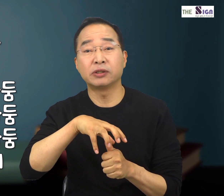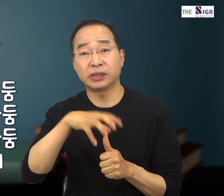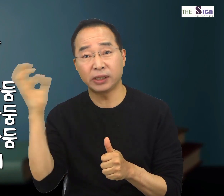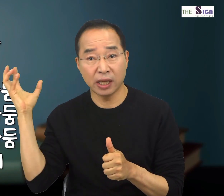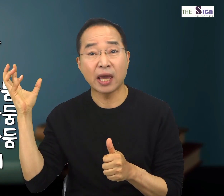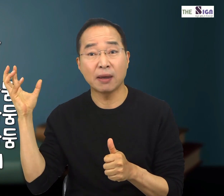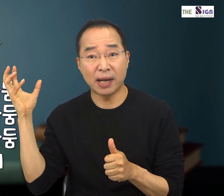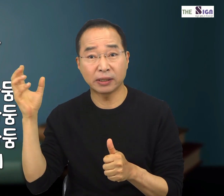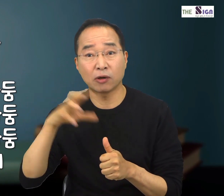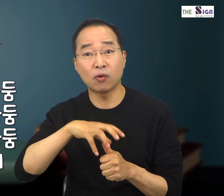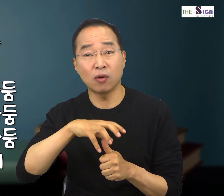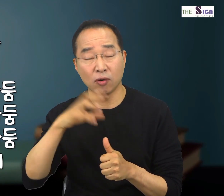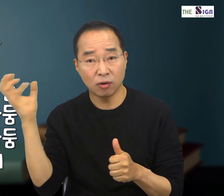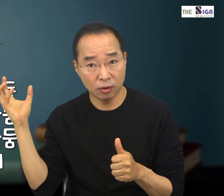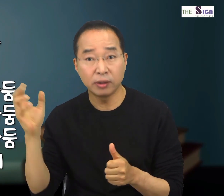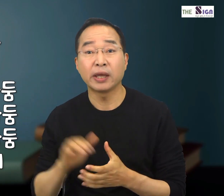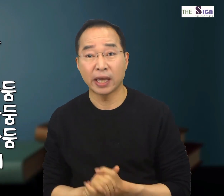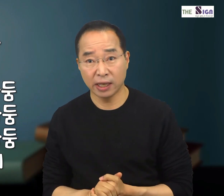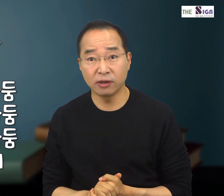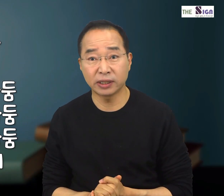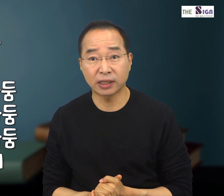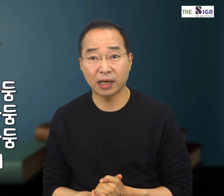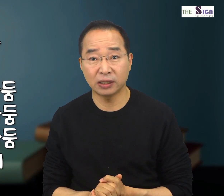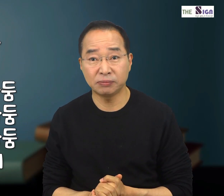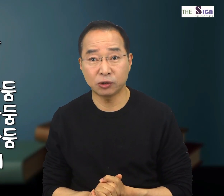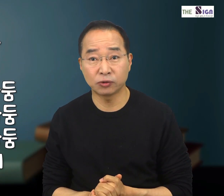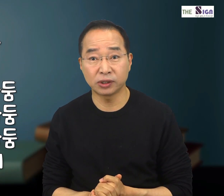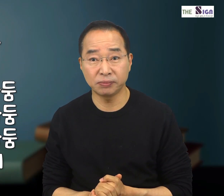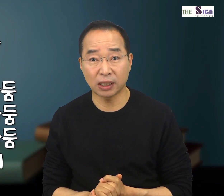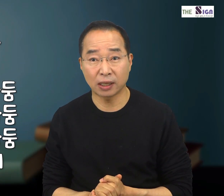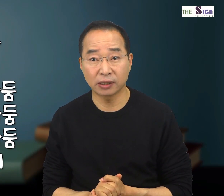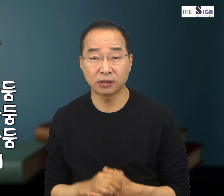그것이 해방되고 해결됐다라는 의미로도 씁니다. 그래서